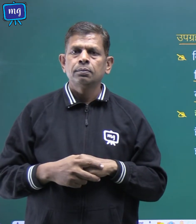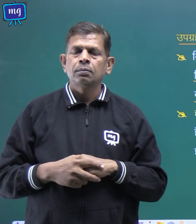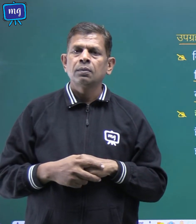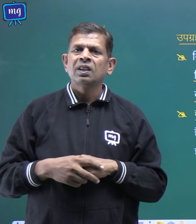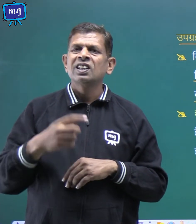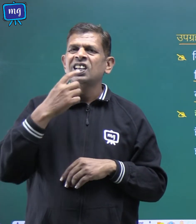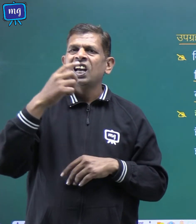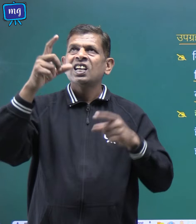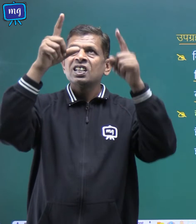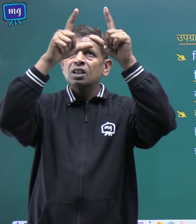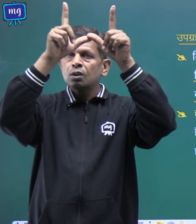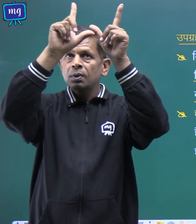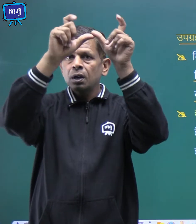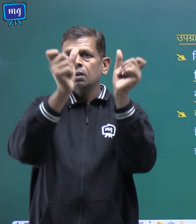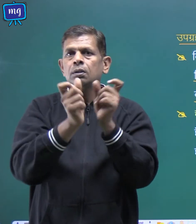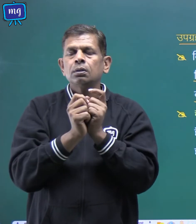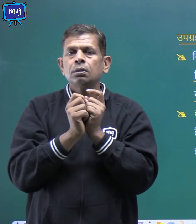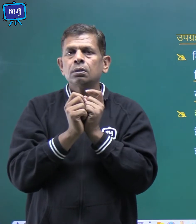चंद्रमा